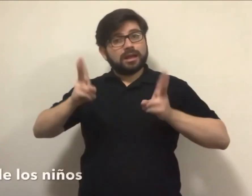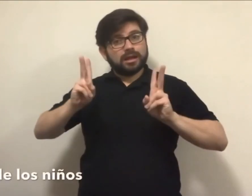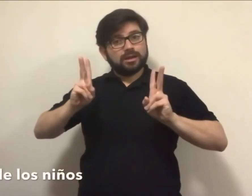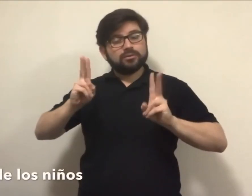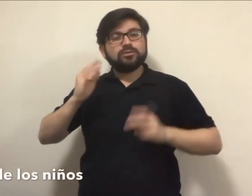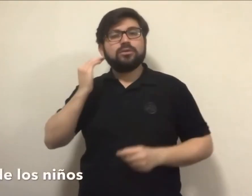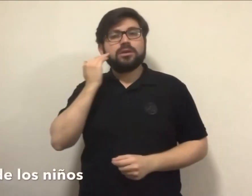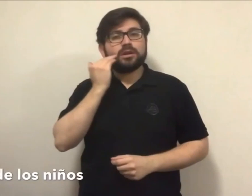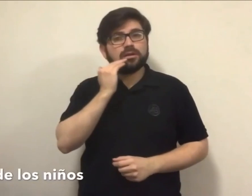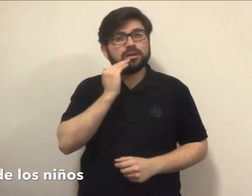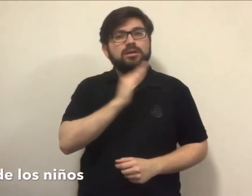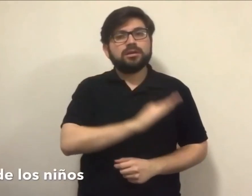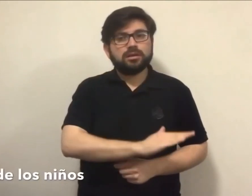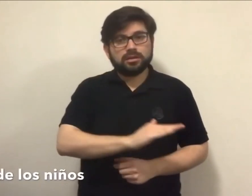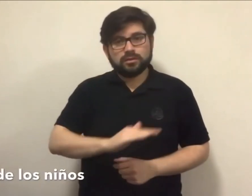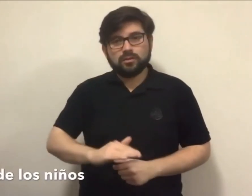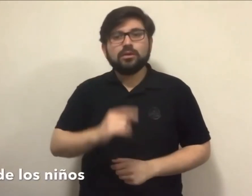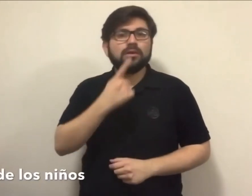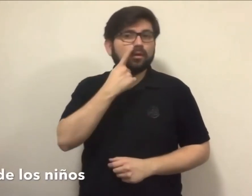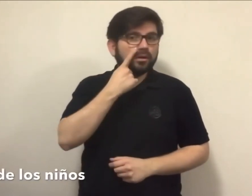Derecho de los niños.